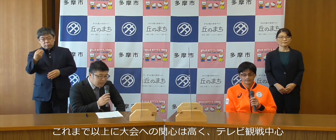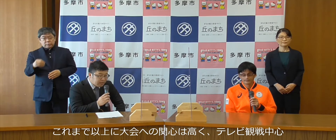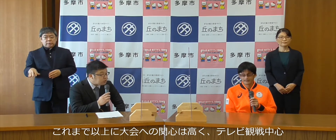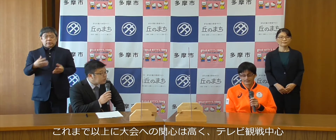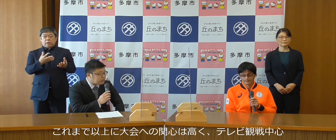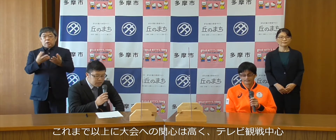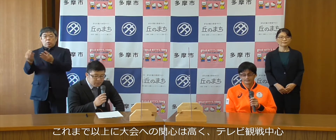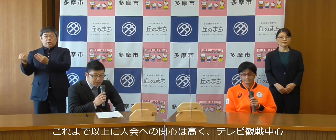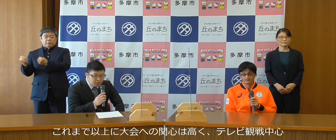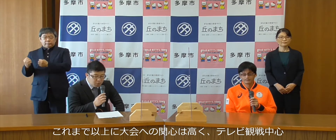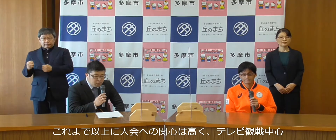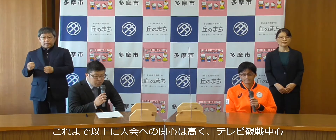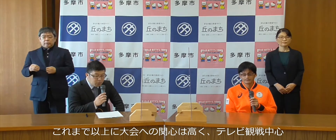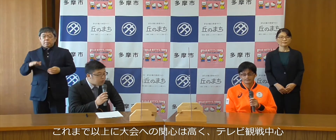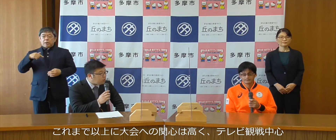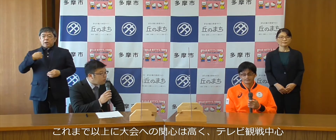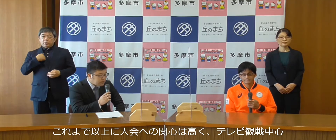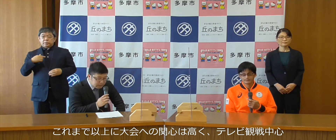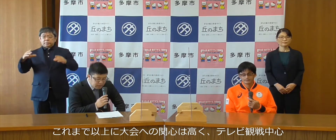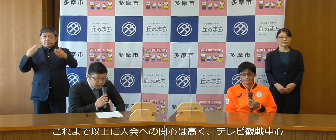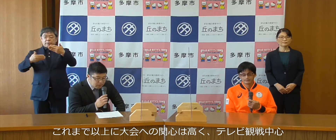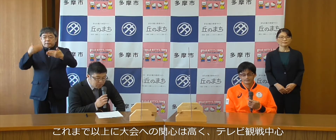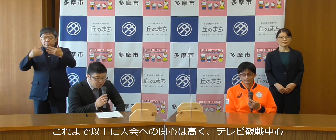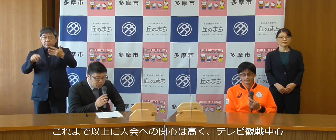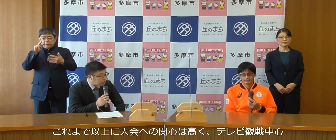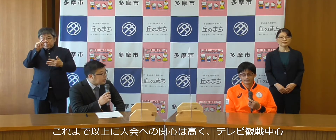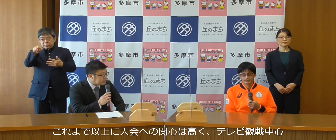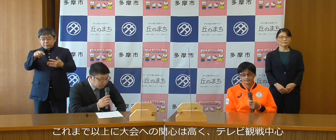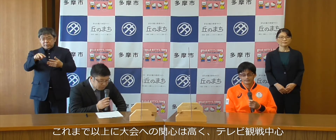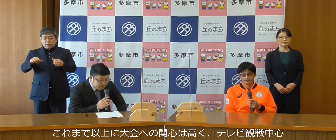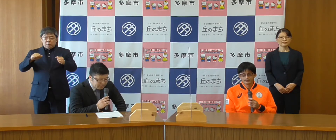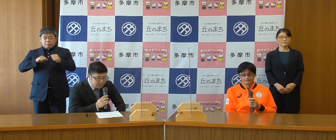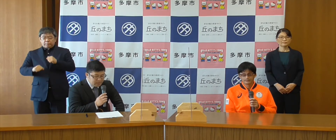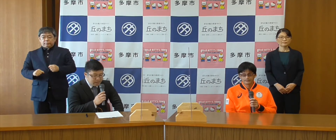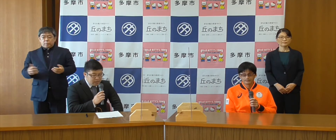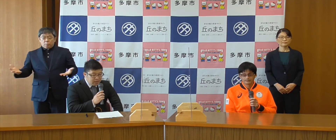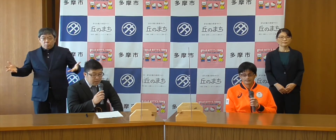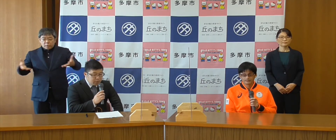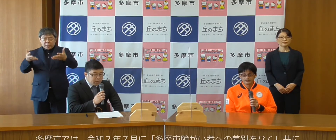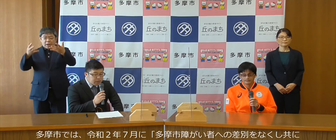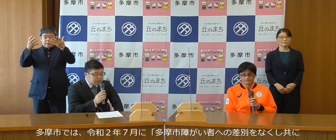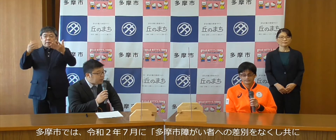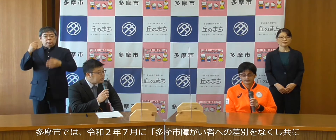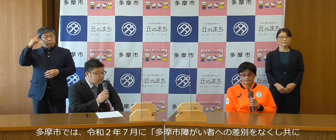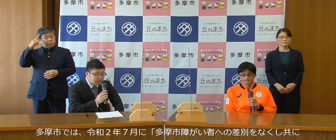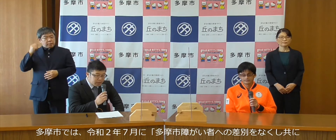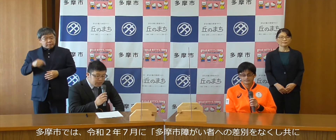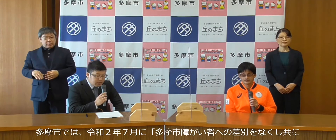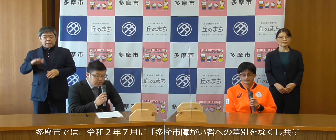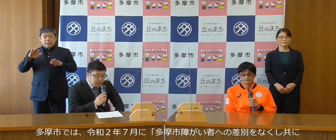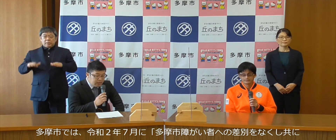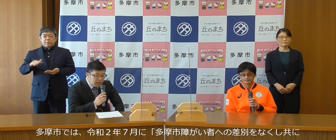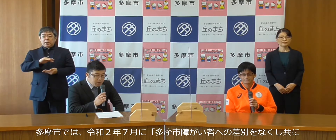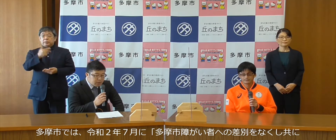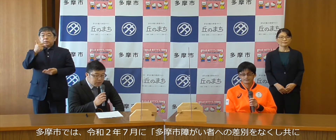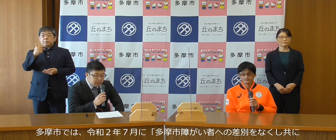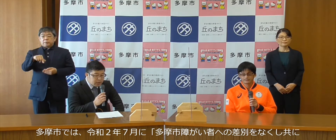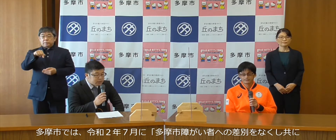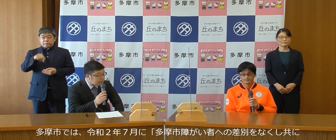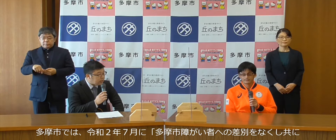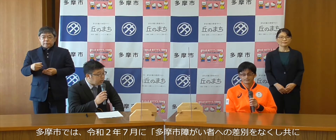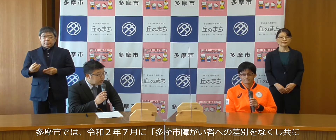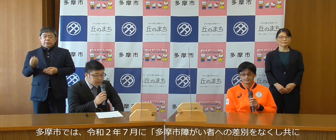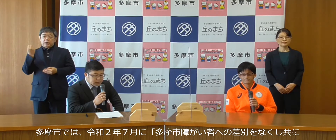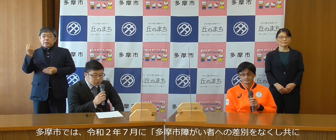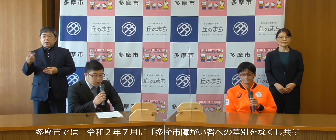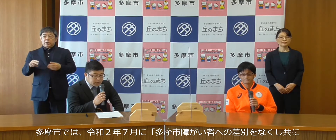戦中心にはなりますけれども、本当に盛り上がったものと感じております。現在多摩市ではですね、令和2年7